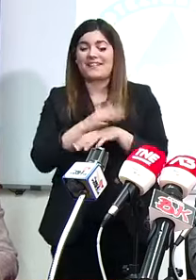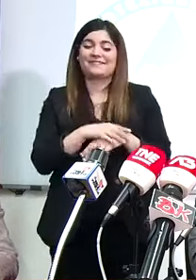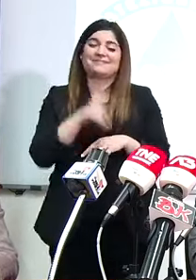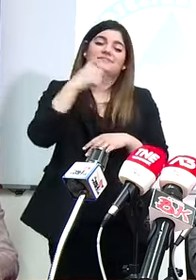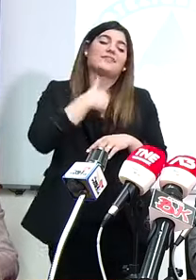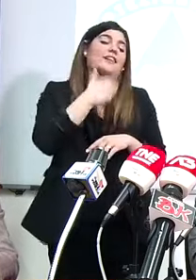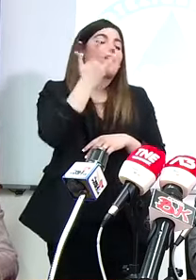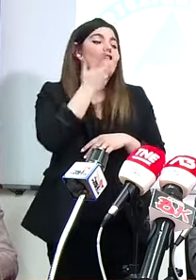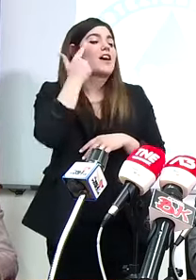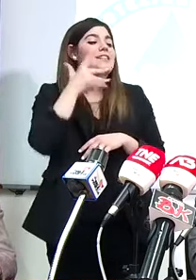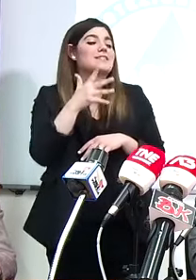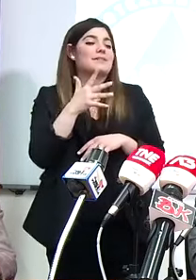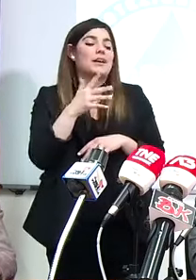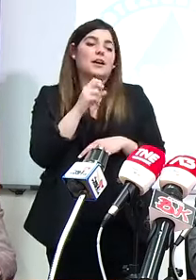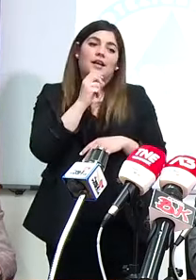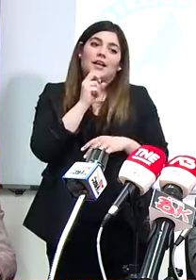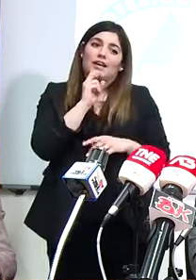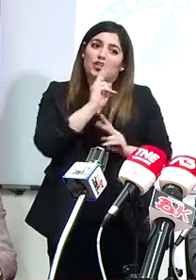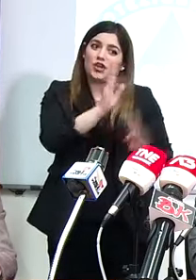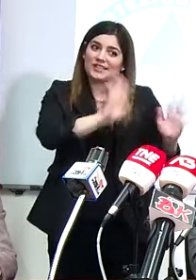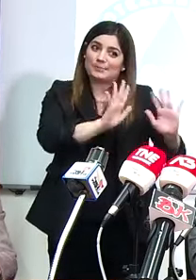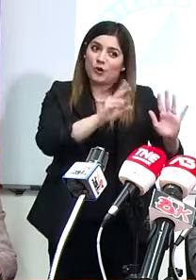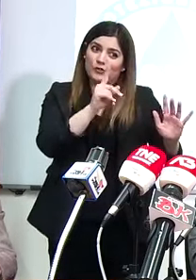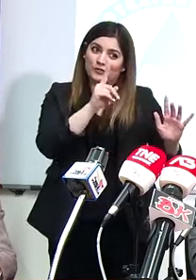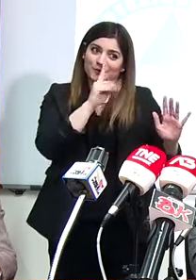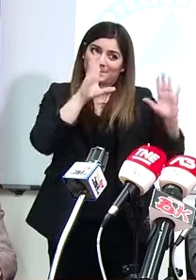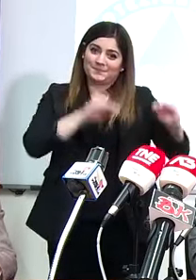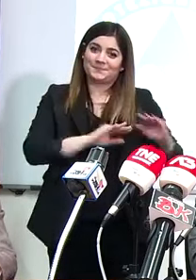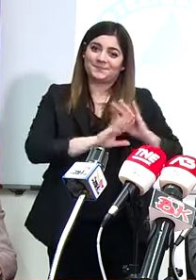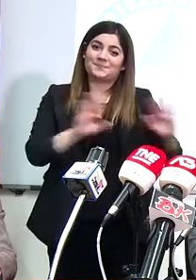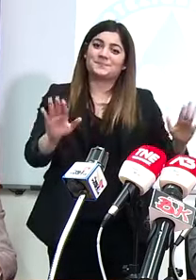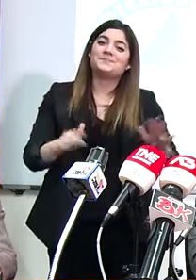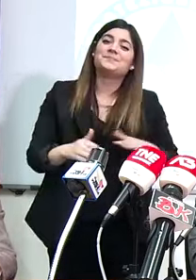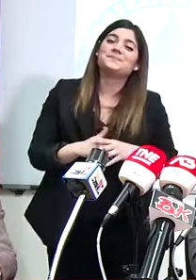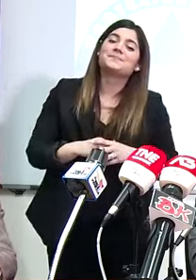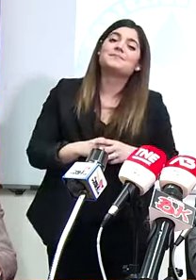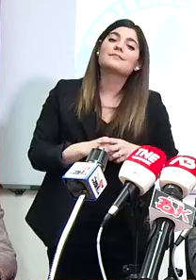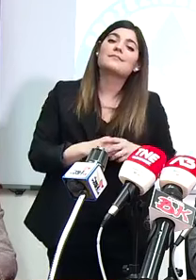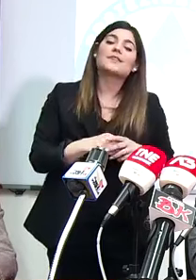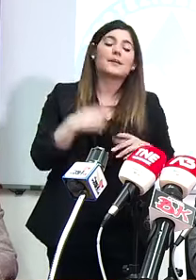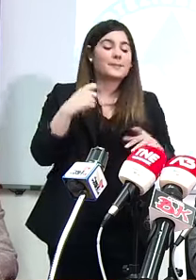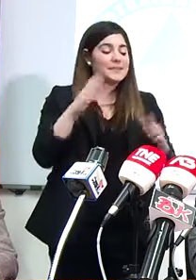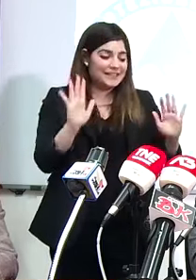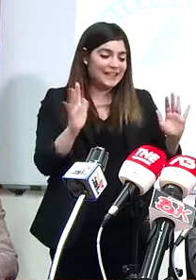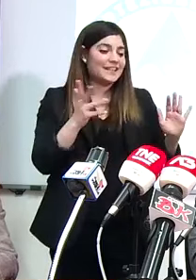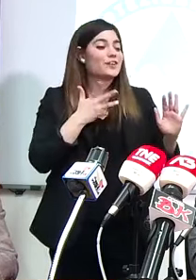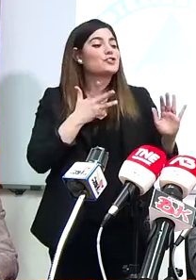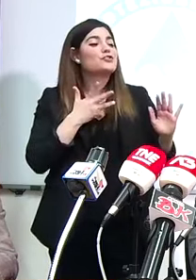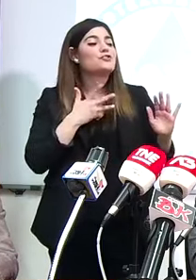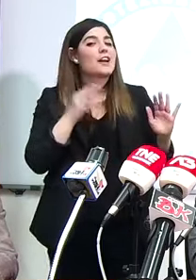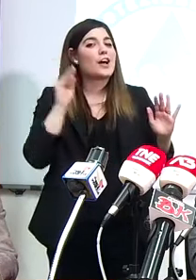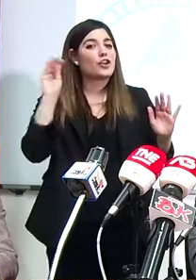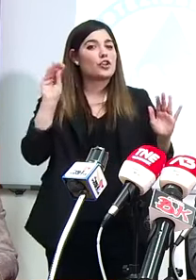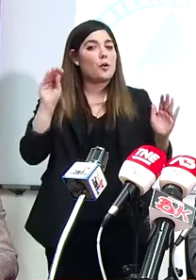non dico nulla gli aiuti richieste di aiuti